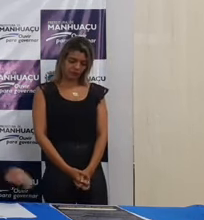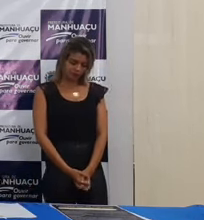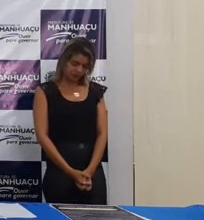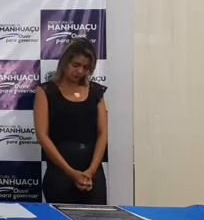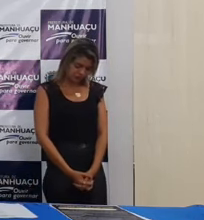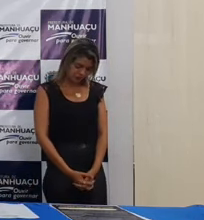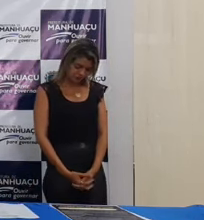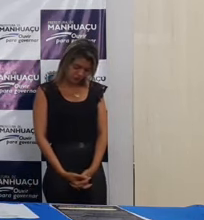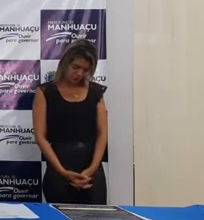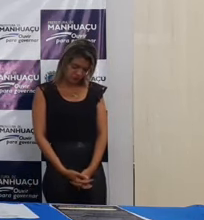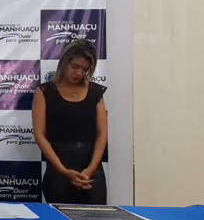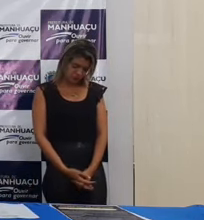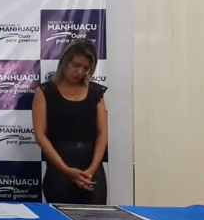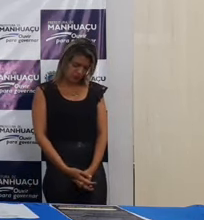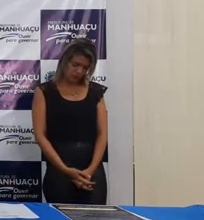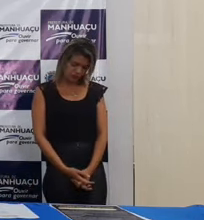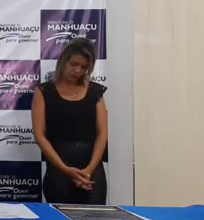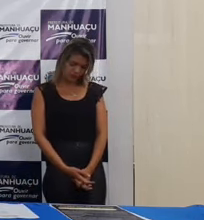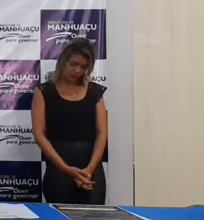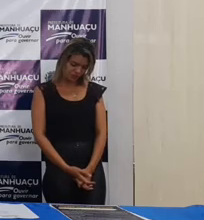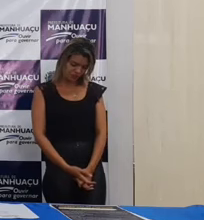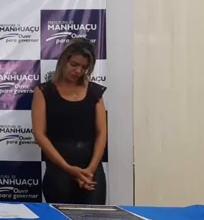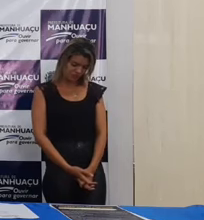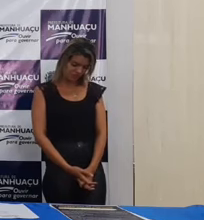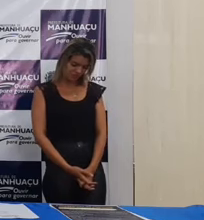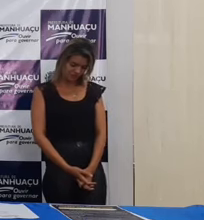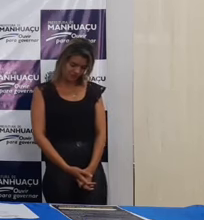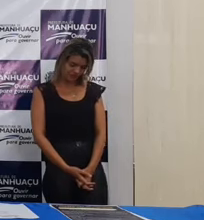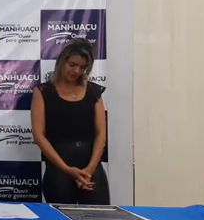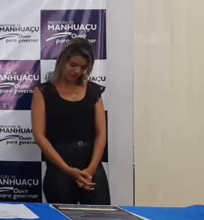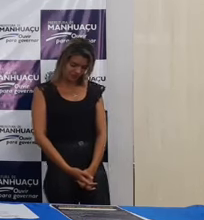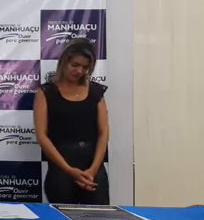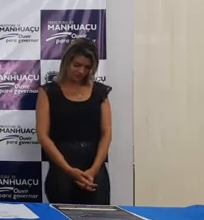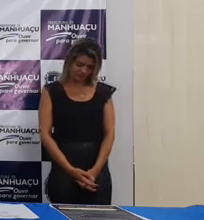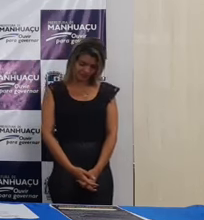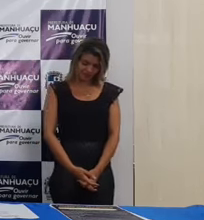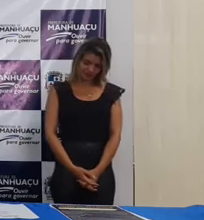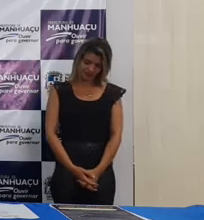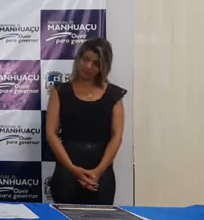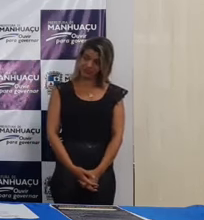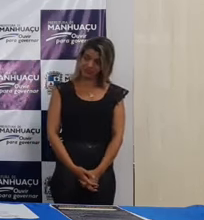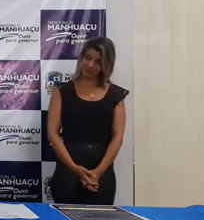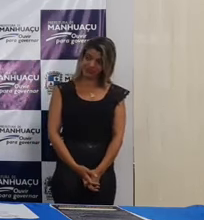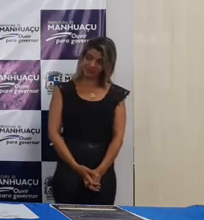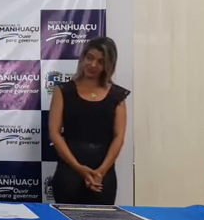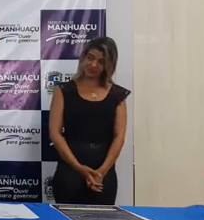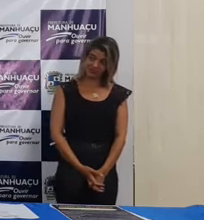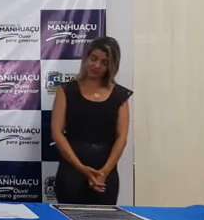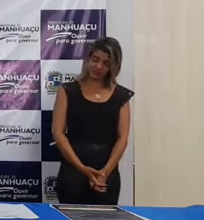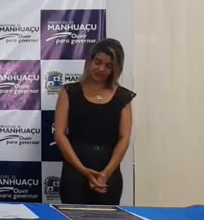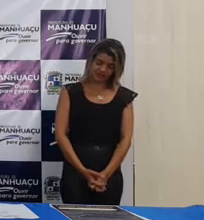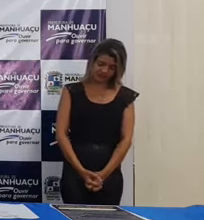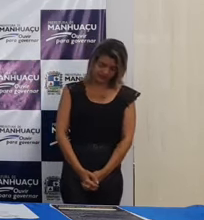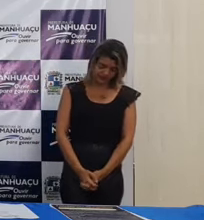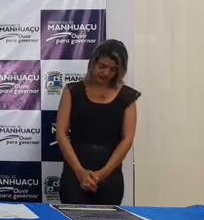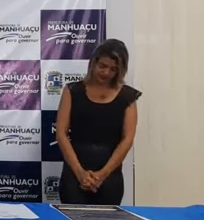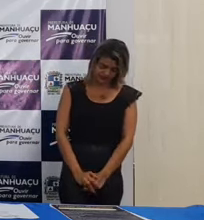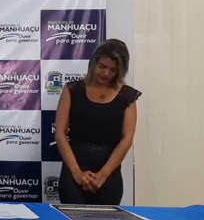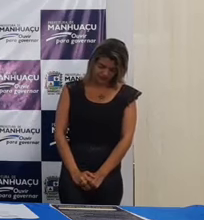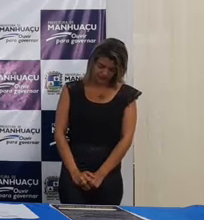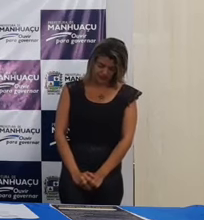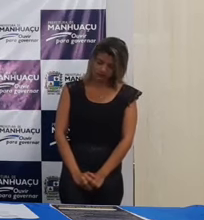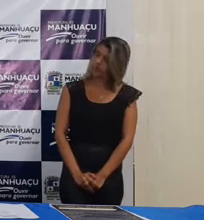Se me permite, queria fazer mais duas perguntas para finalizar. Foi aberto para três, mas né, é importante. Sobre